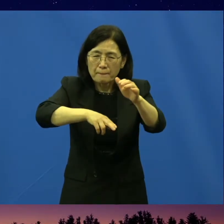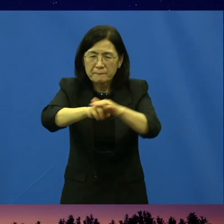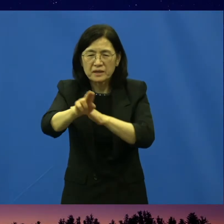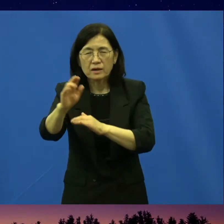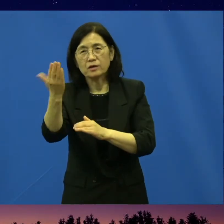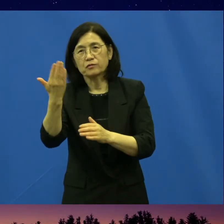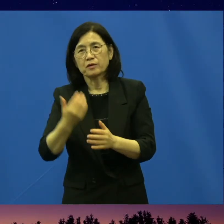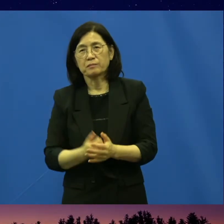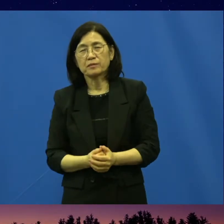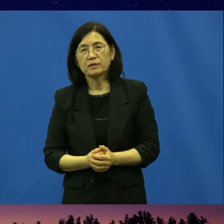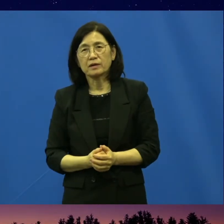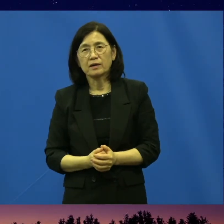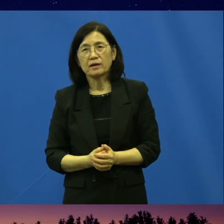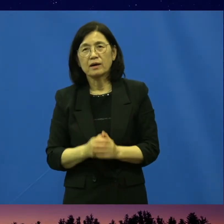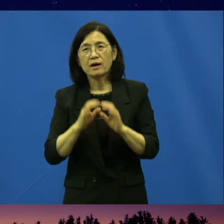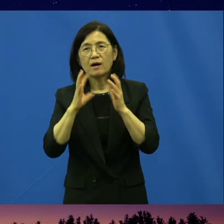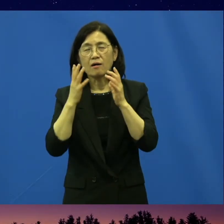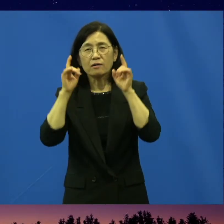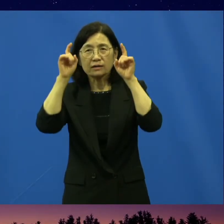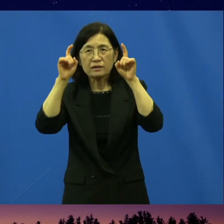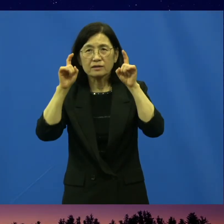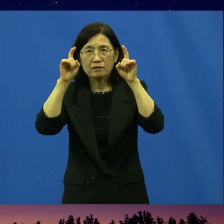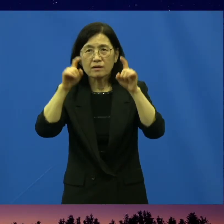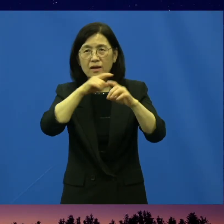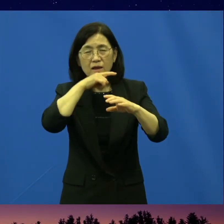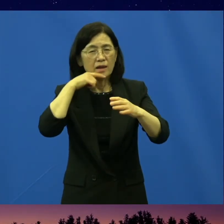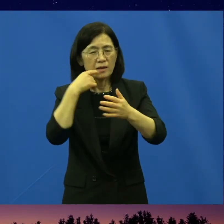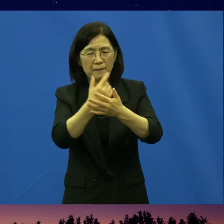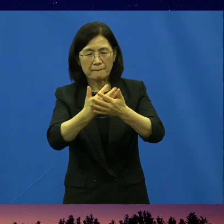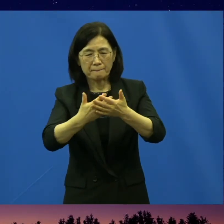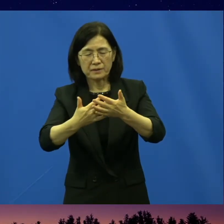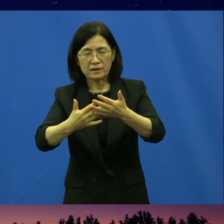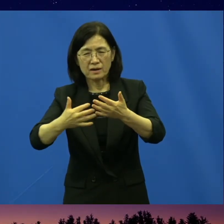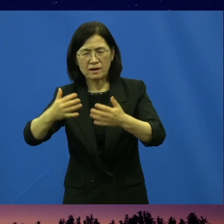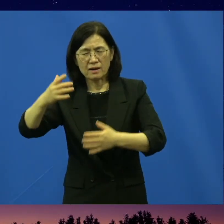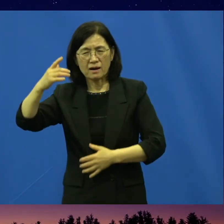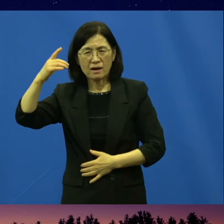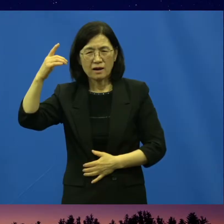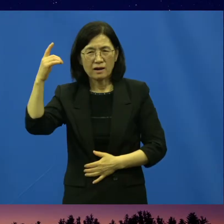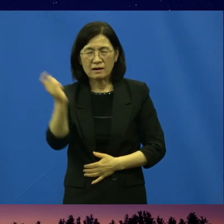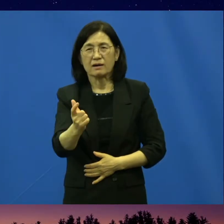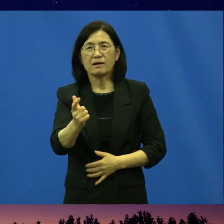어린 양의 피가 얼마나 강력한 영향을 발휘하는가를 알려주는 거죠.